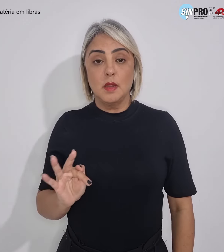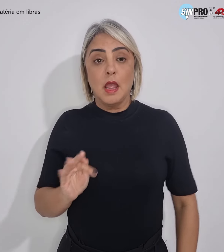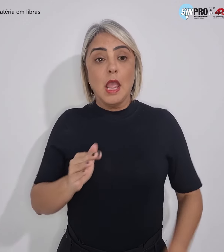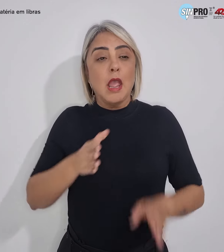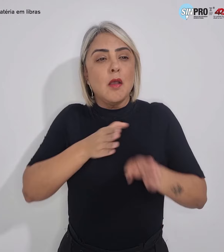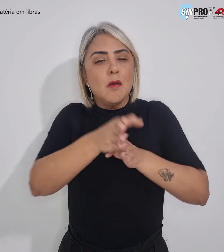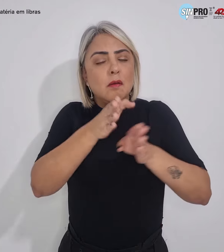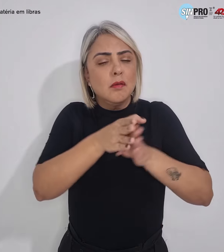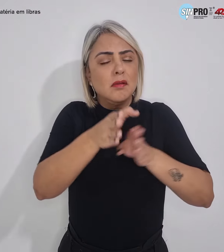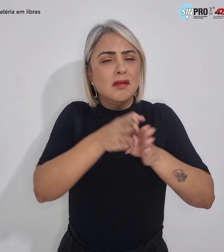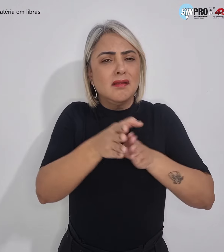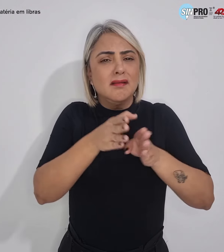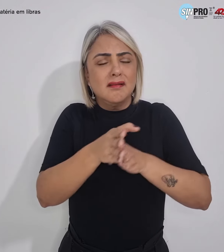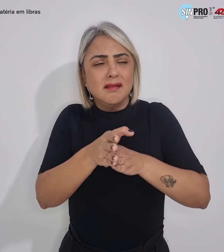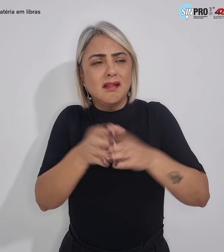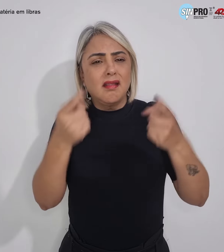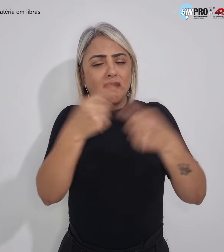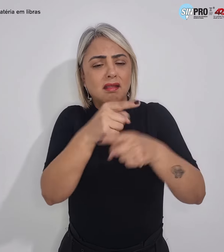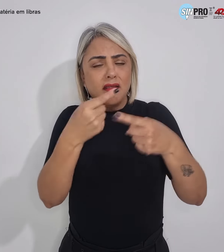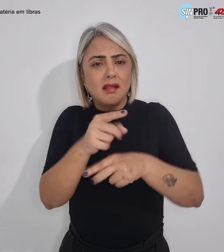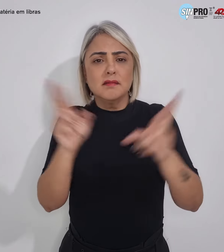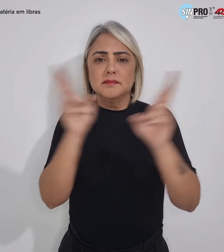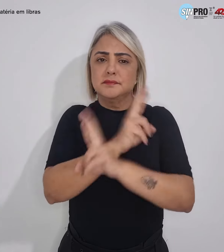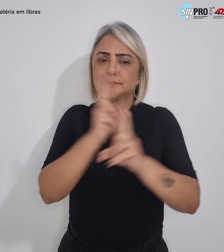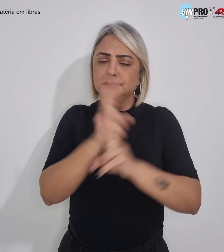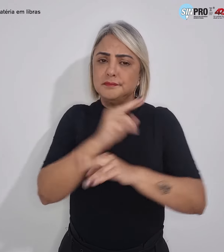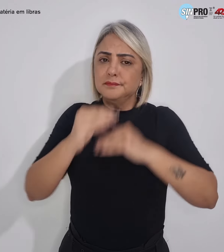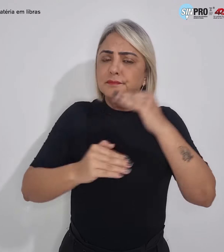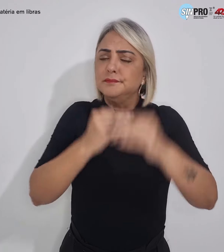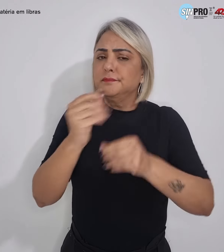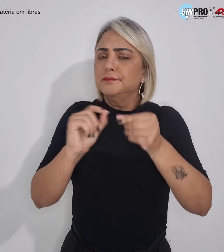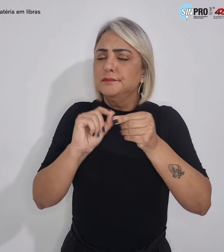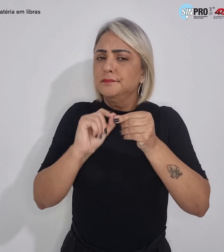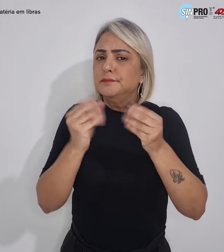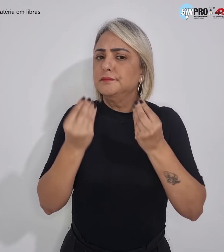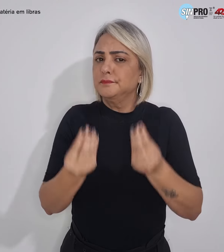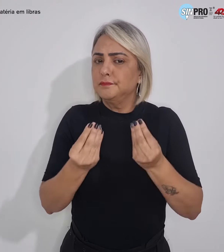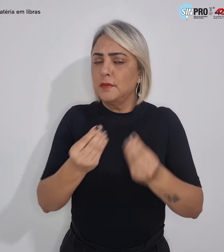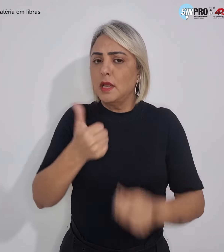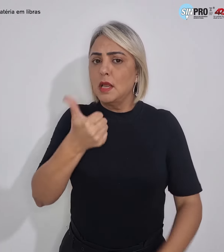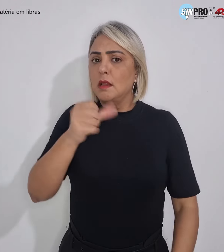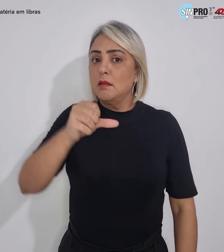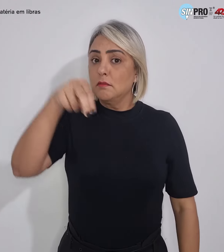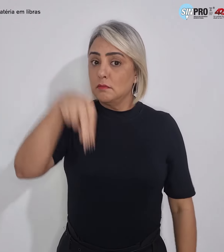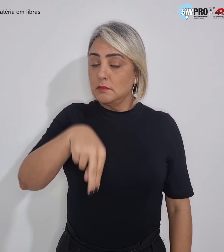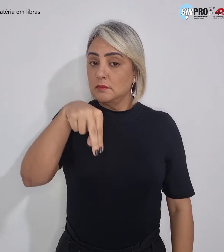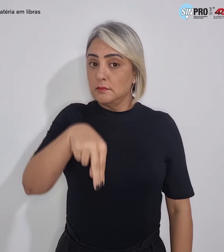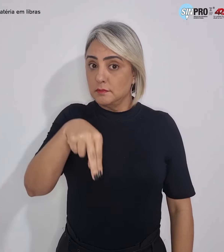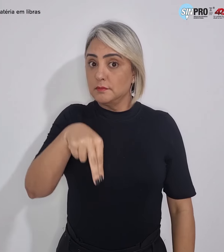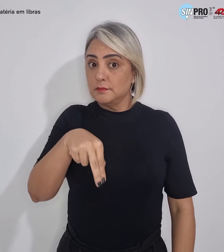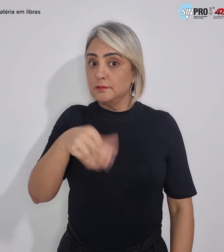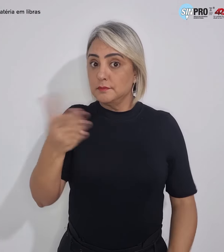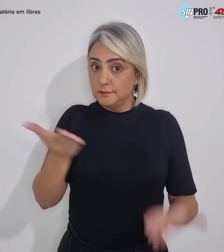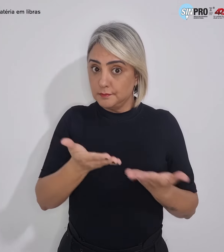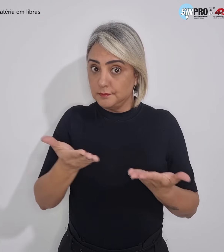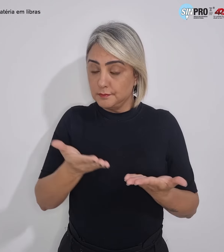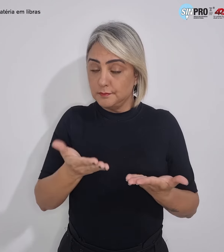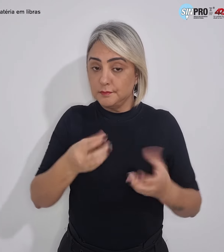instruções contraditórias com relação ao procedimento. Em 16 de novembro deste ano, o Ministério da